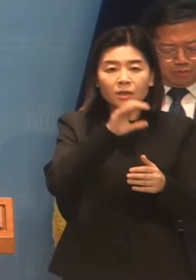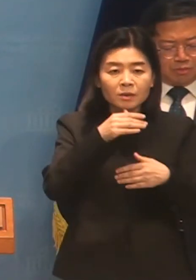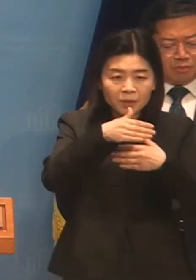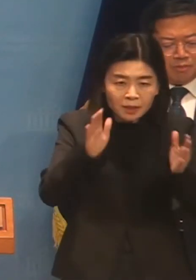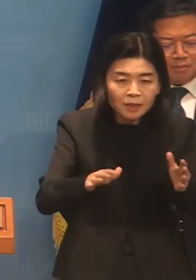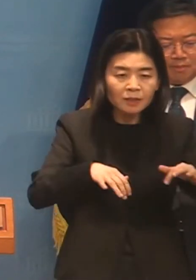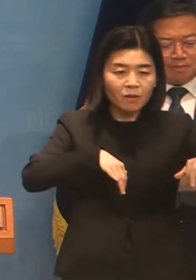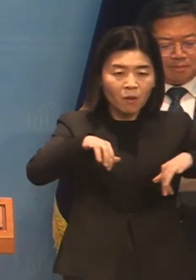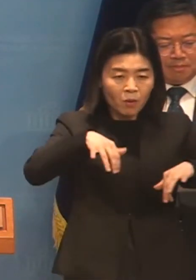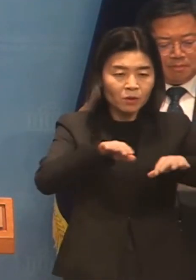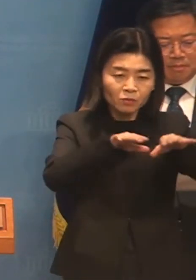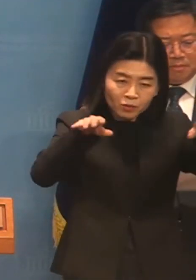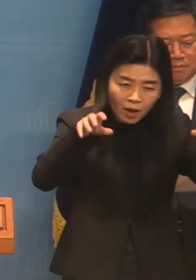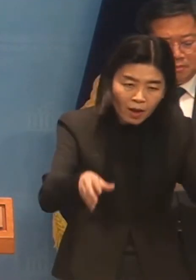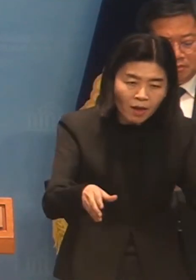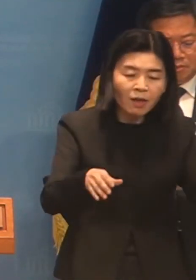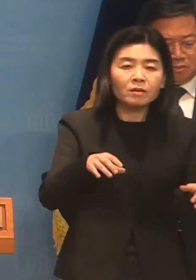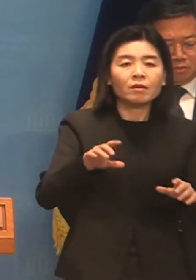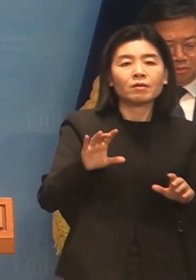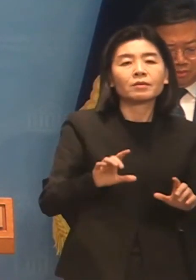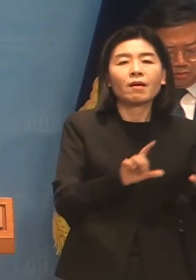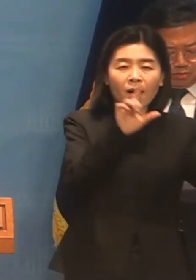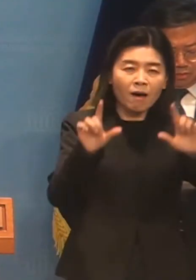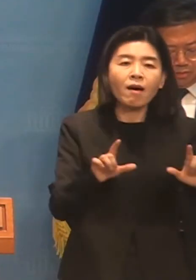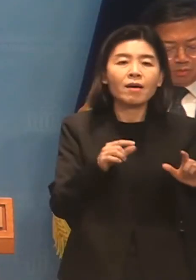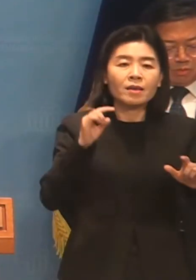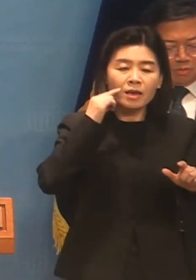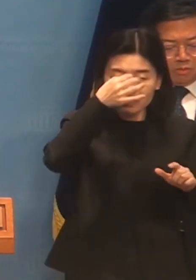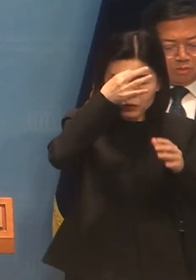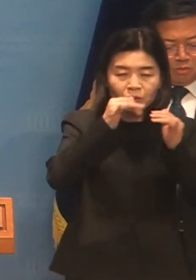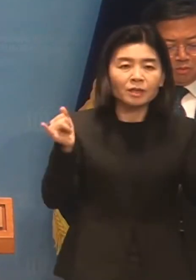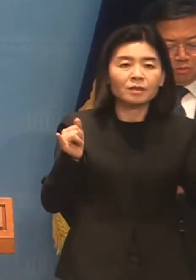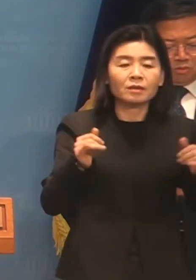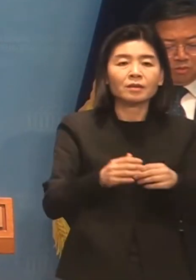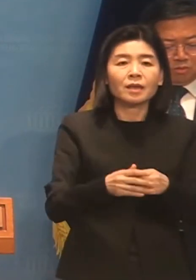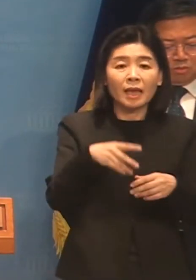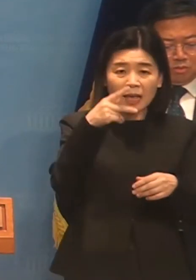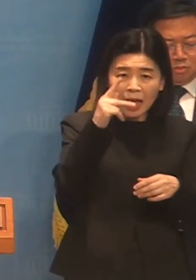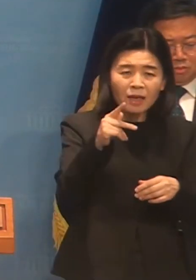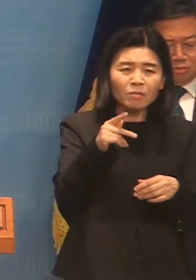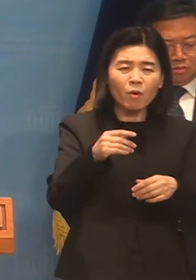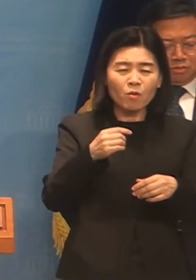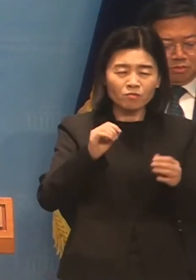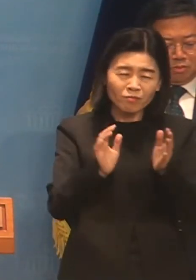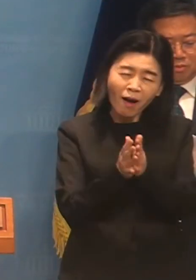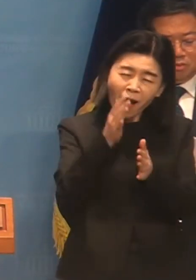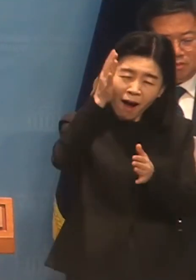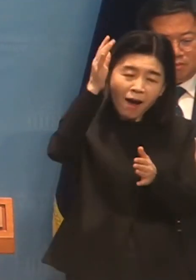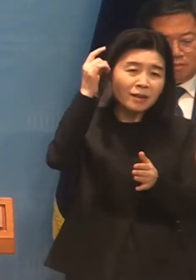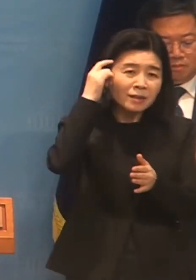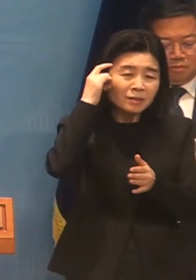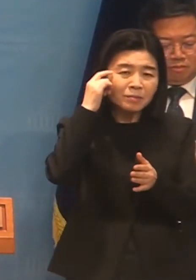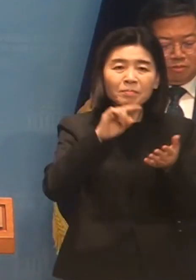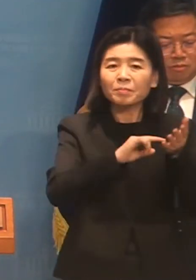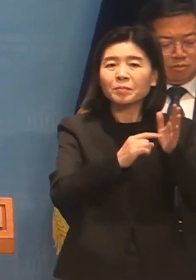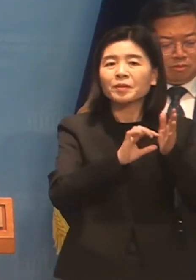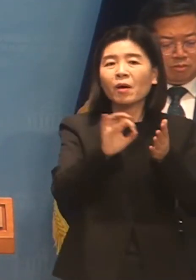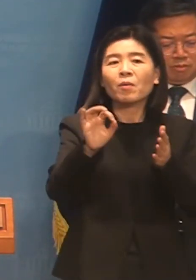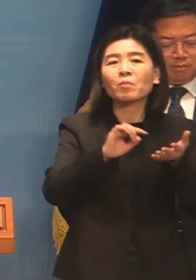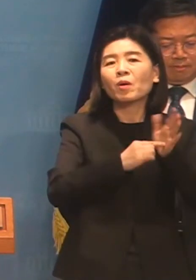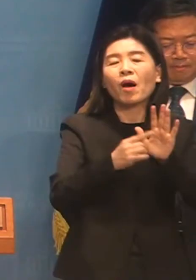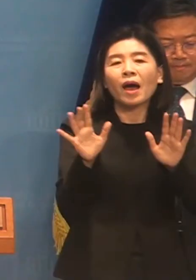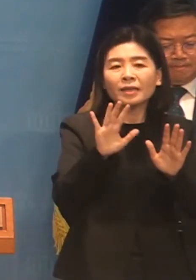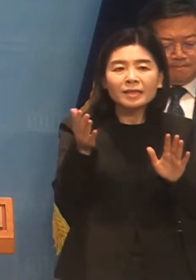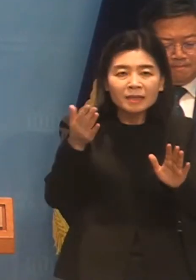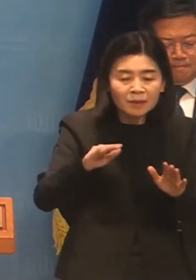살아가는 예술인들이다. K-팝이나 K-컬처처럼 화려한 이름을 쓰진 않지만 우리는 대한민국 예술의